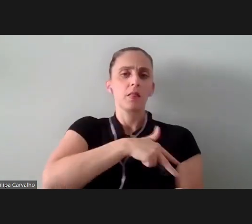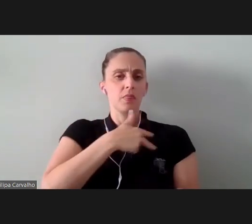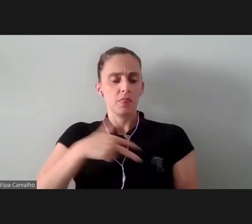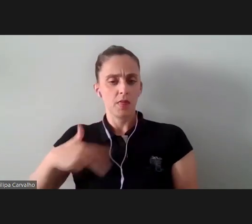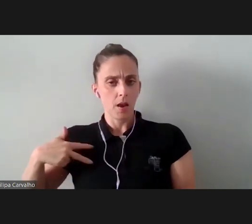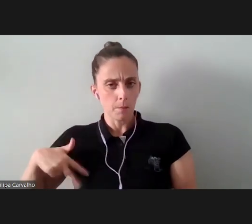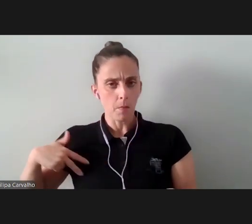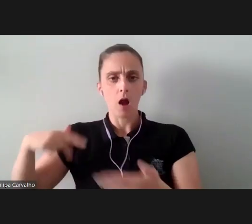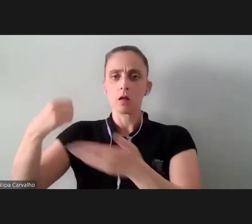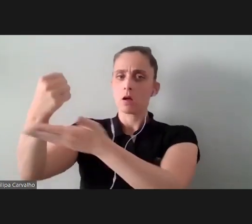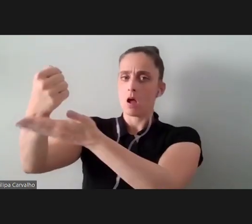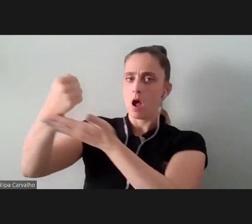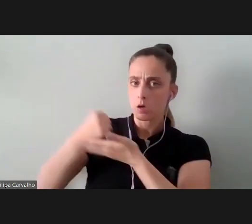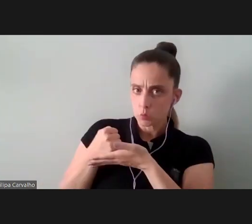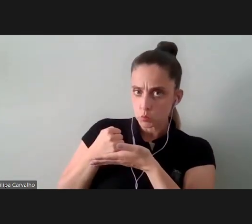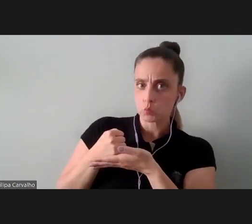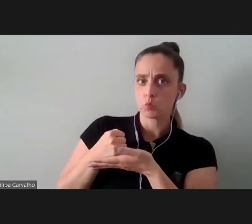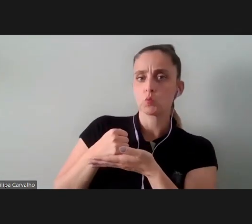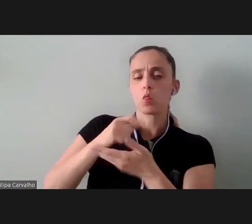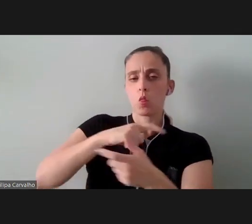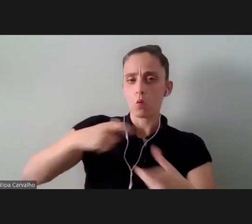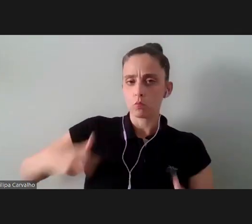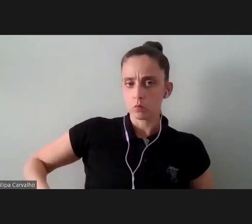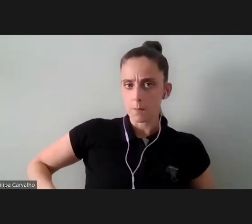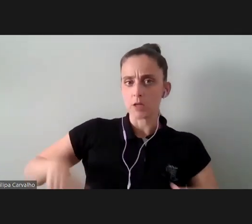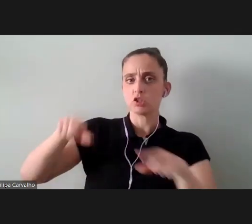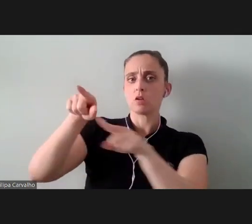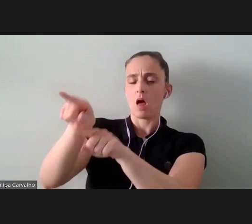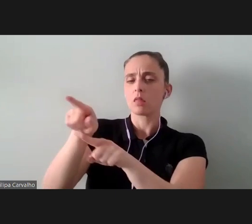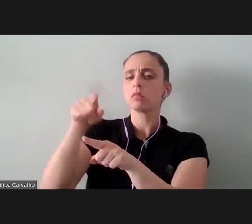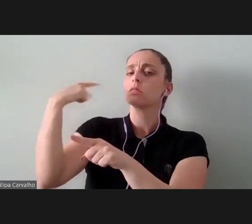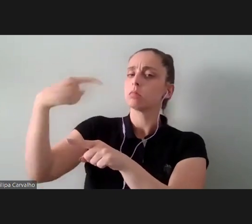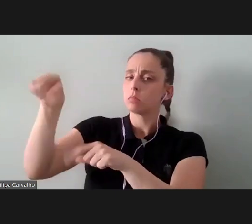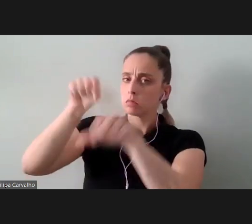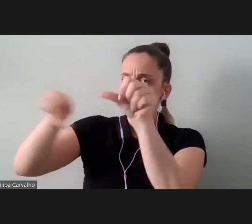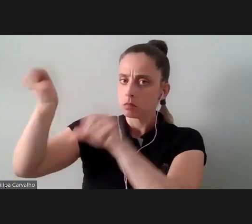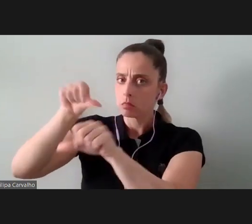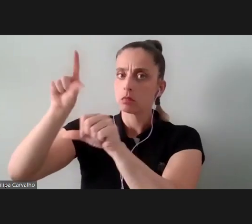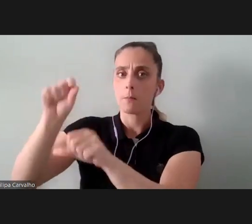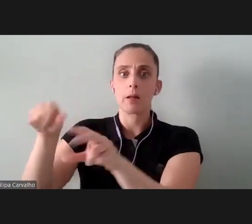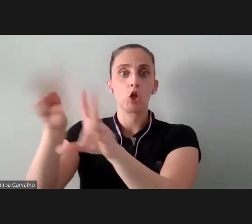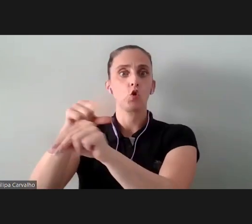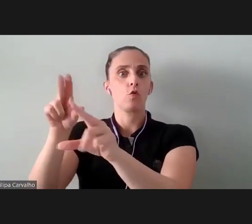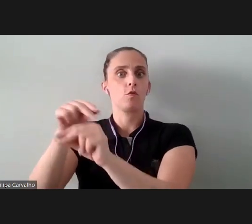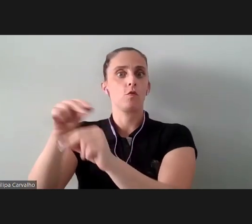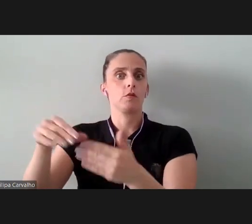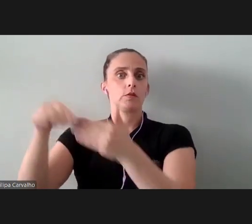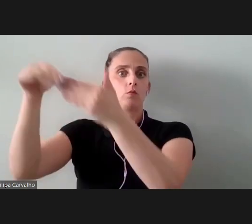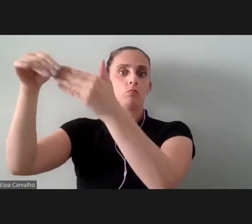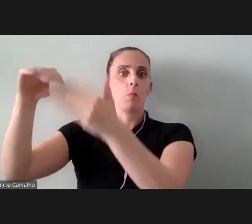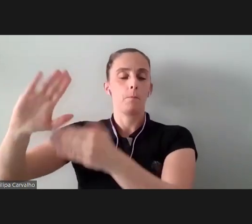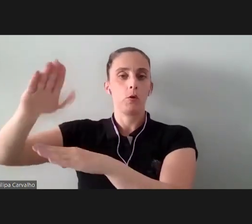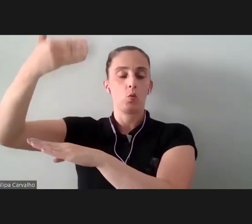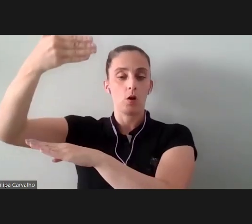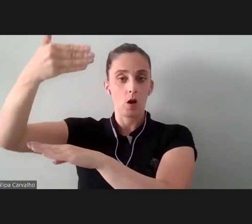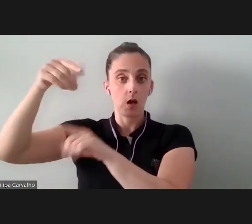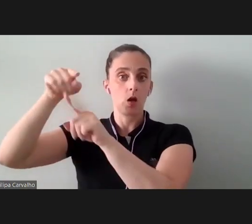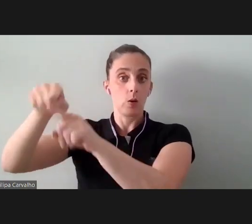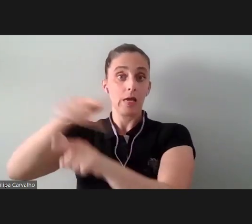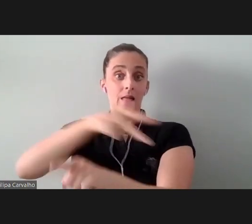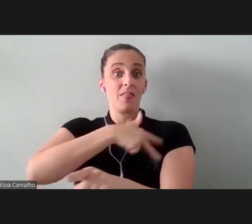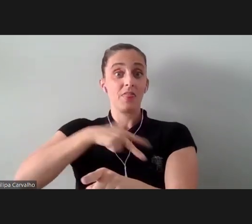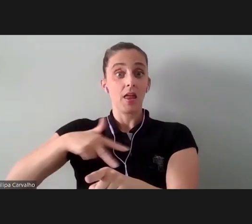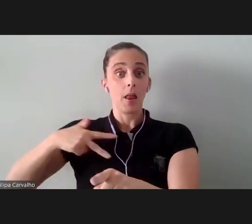MindLab, que era também um laboratório de inovação pioneiro da Dinamarca, e esse apoio